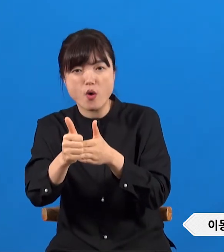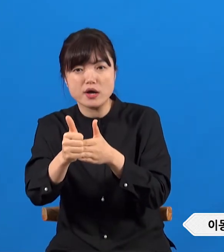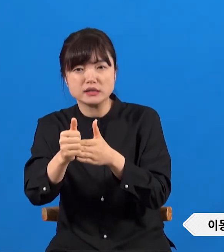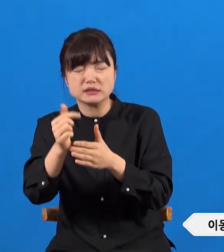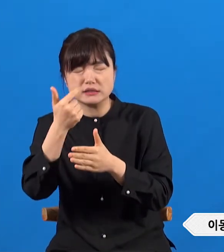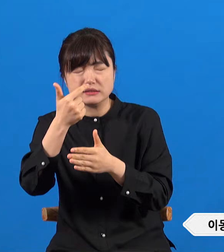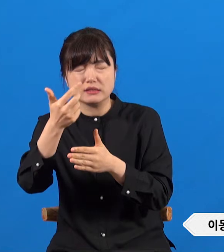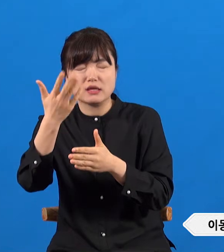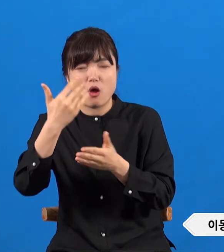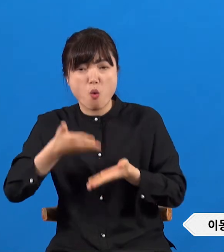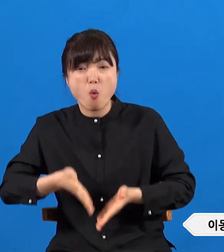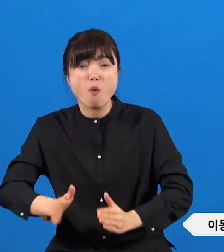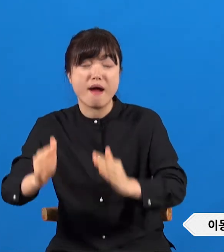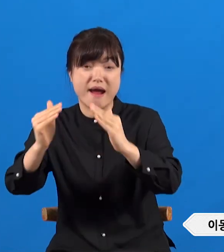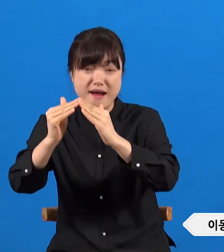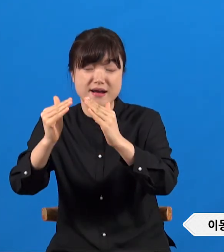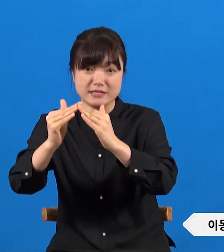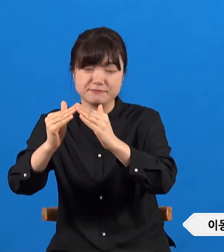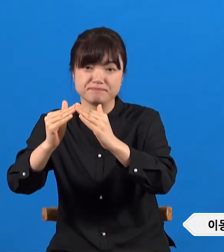그들의 옛날 고향